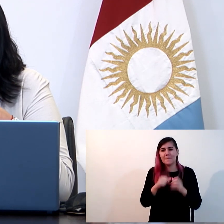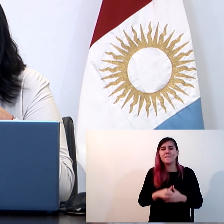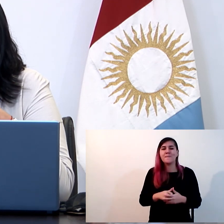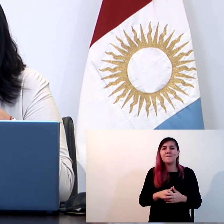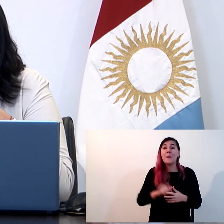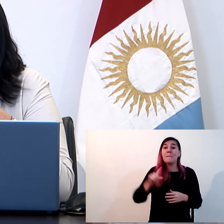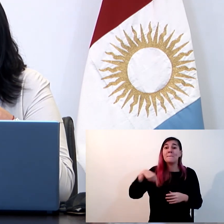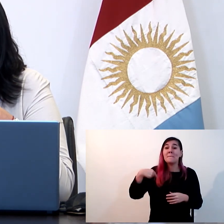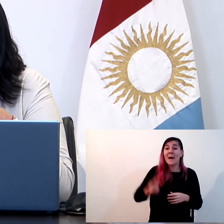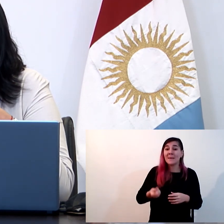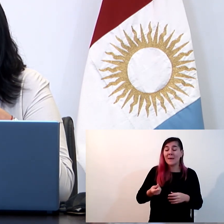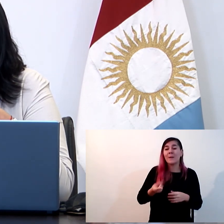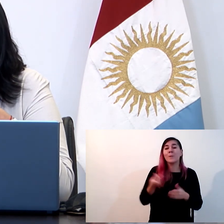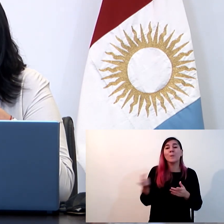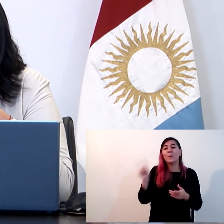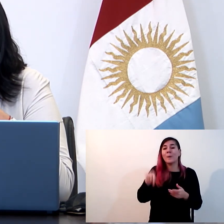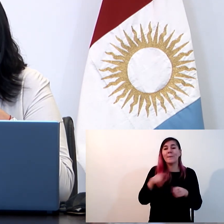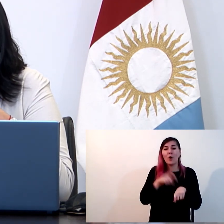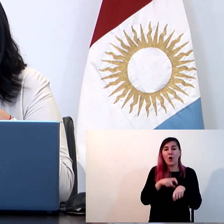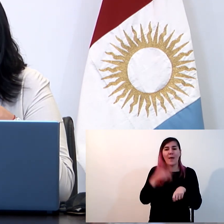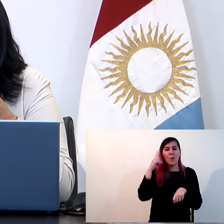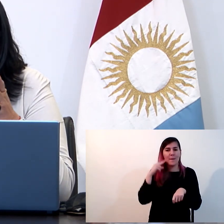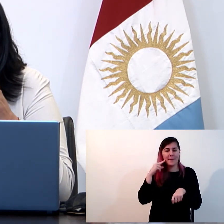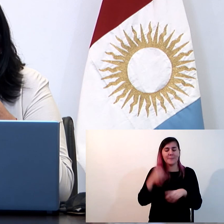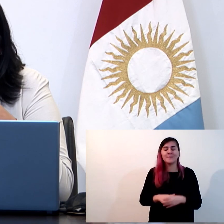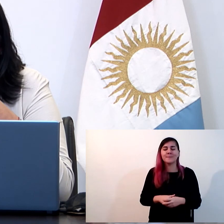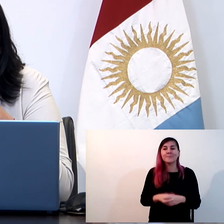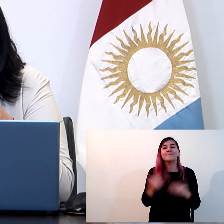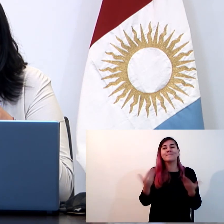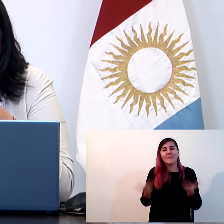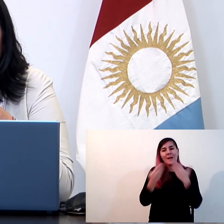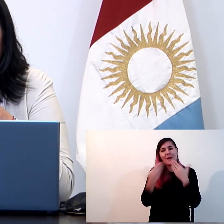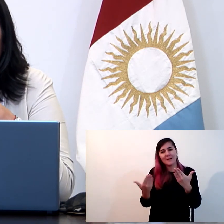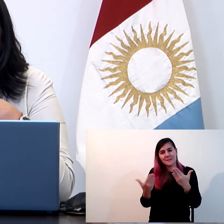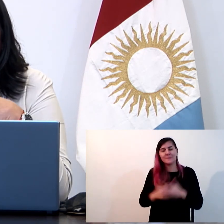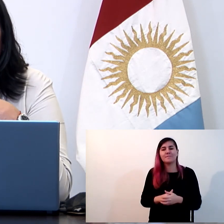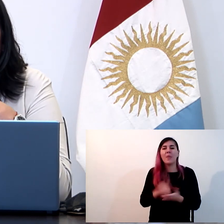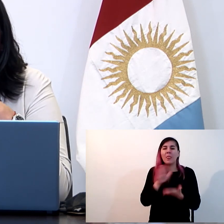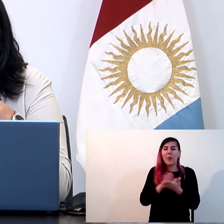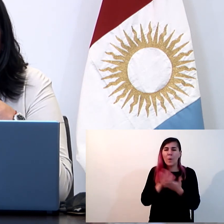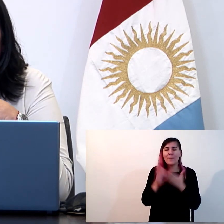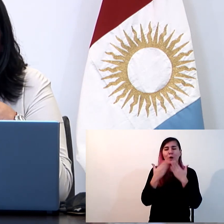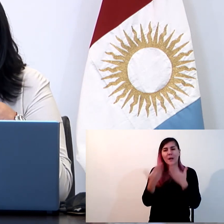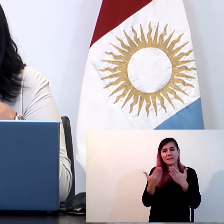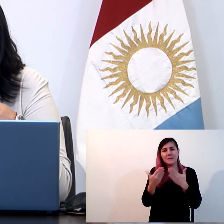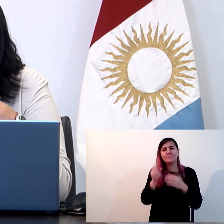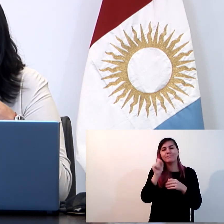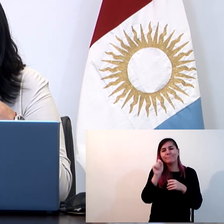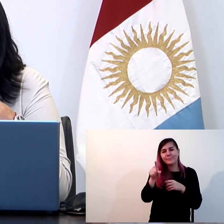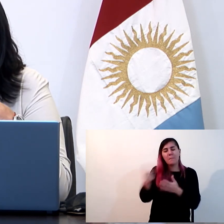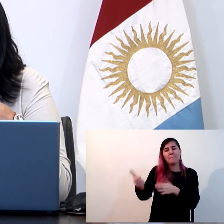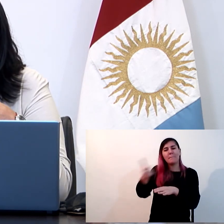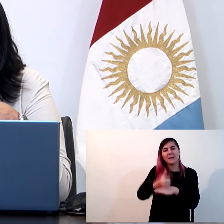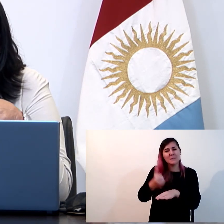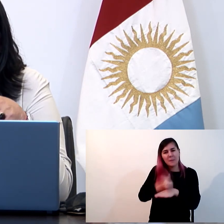Mañana retomamos a partir de las 9. Así que bueno, gracias nuevamente por su participación,